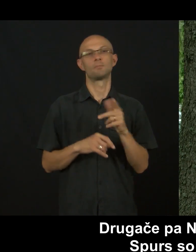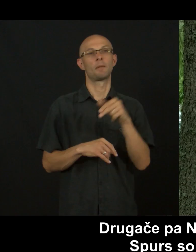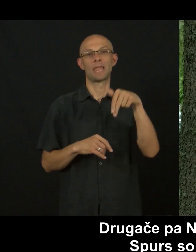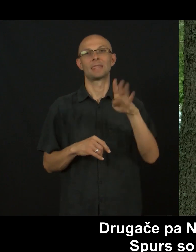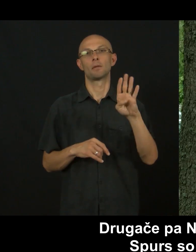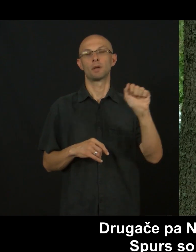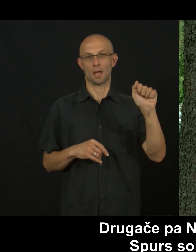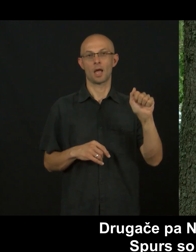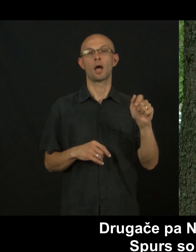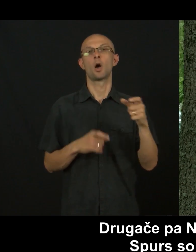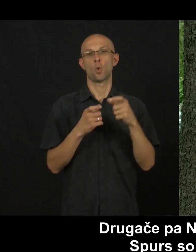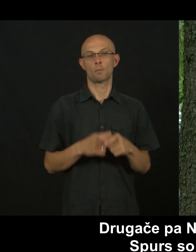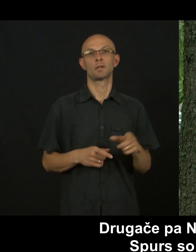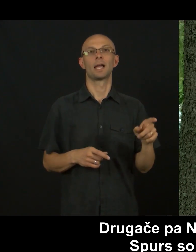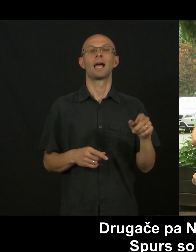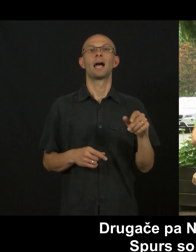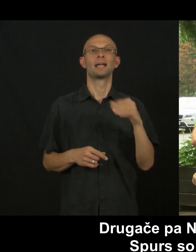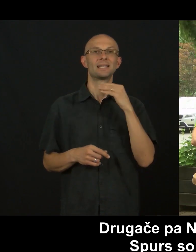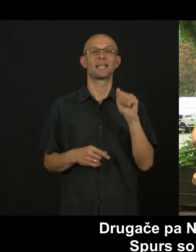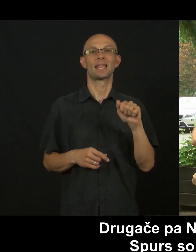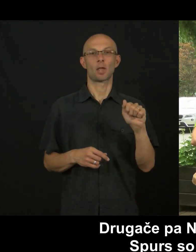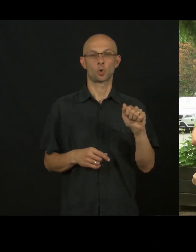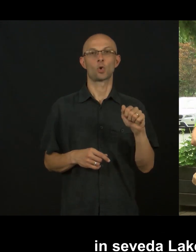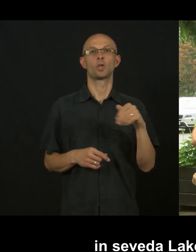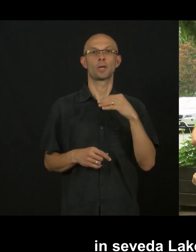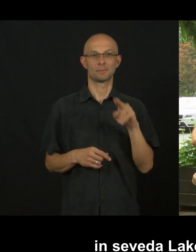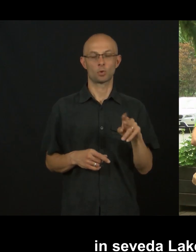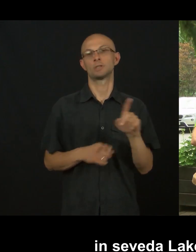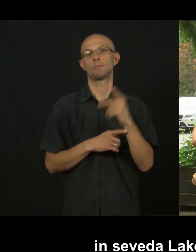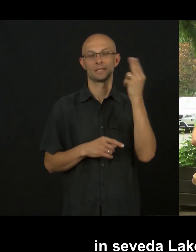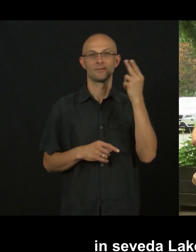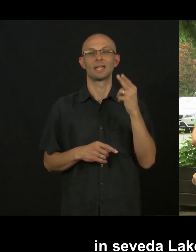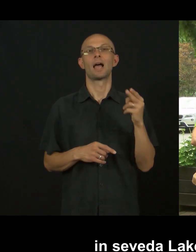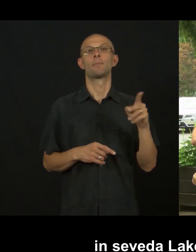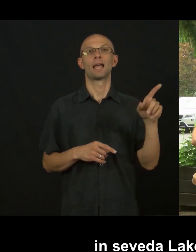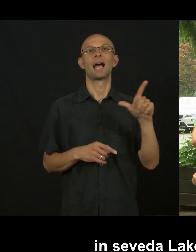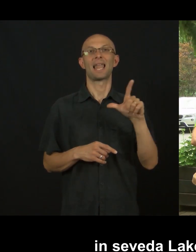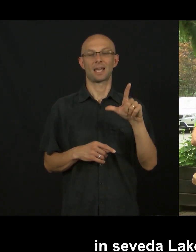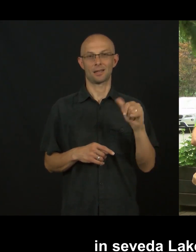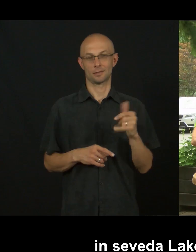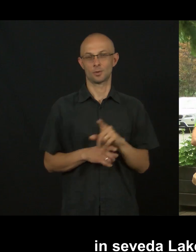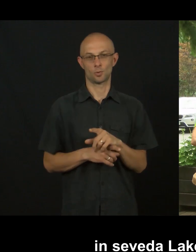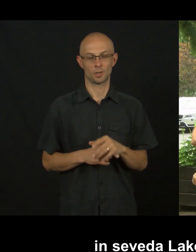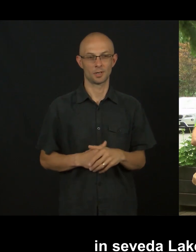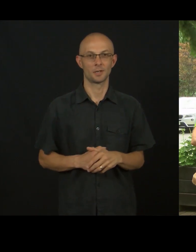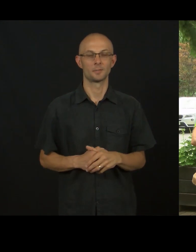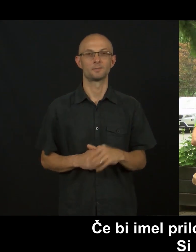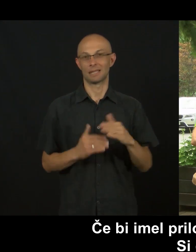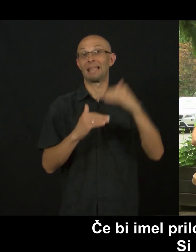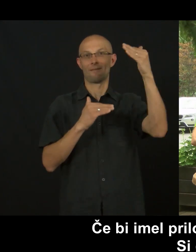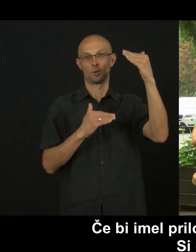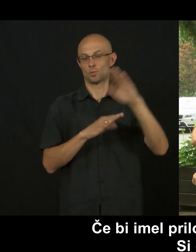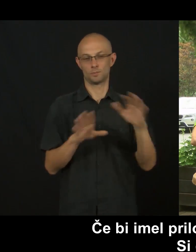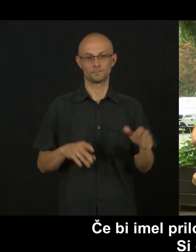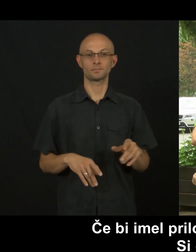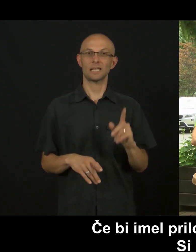pa NBA klubi, San Antonio Spurs so mi bili vedno všeč in seveda Lakersi so bili tudi na vrhu. Bi